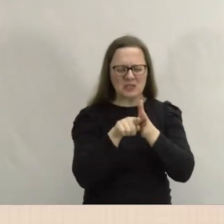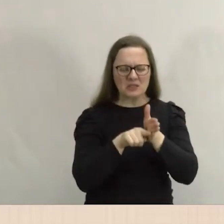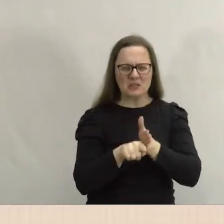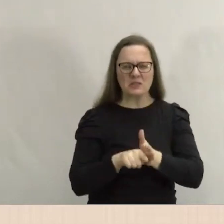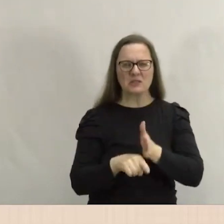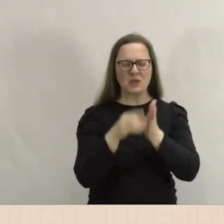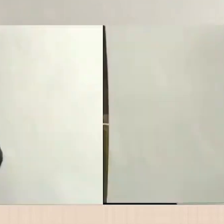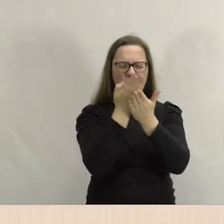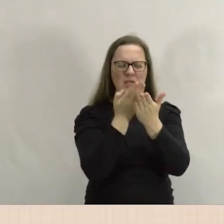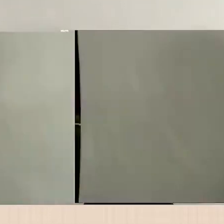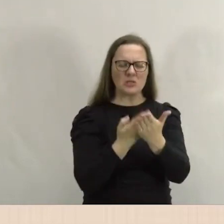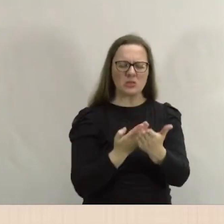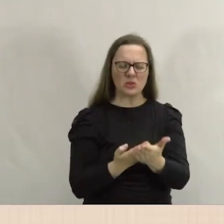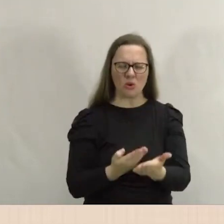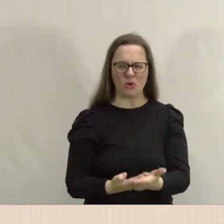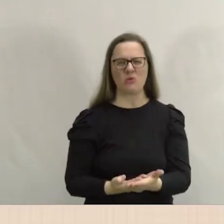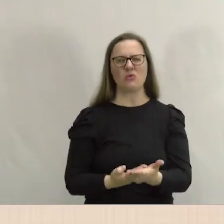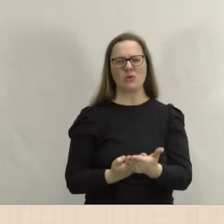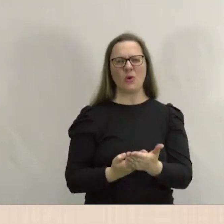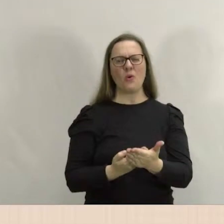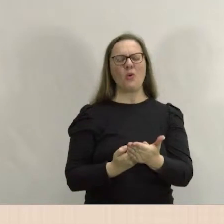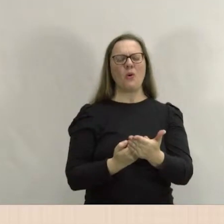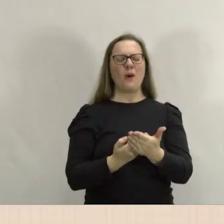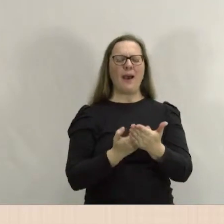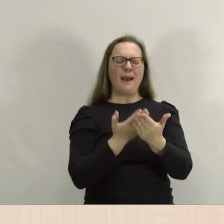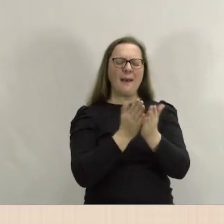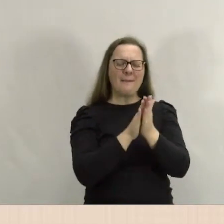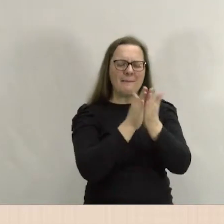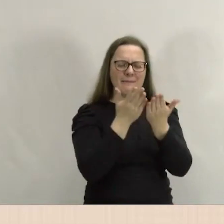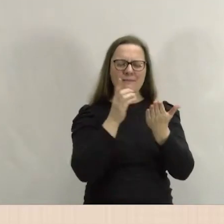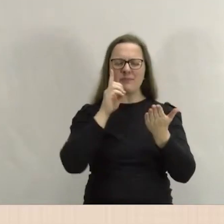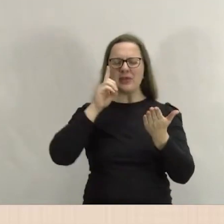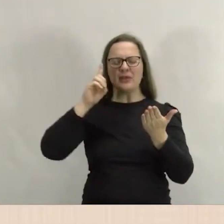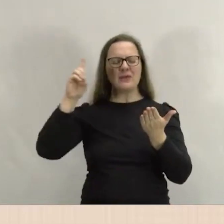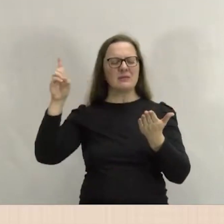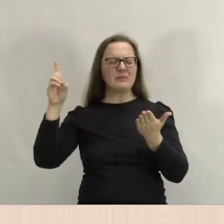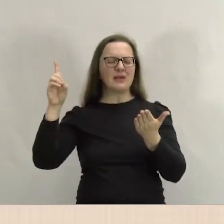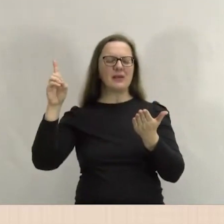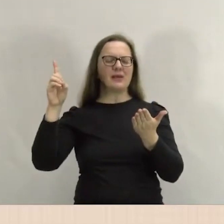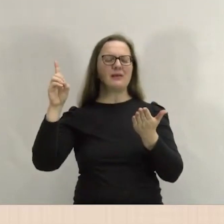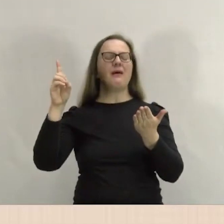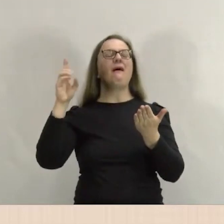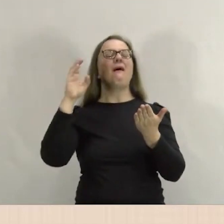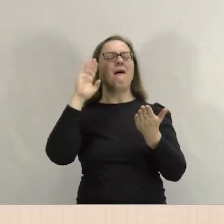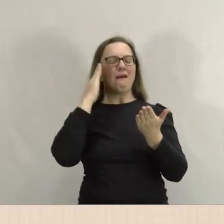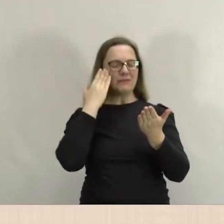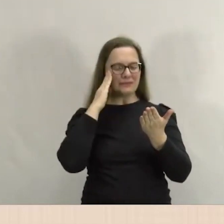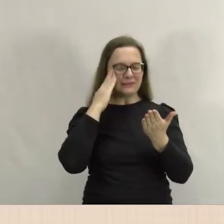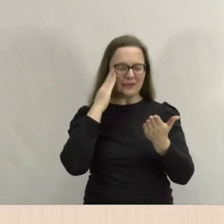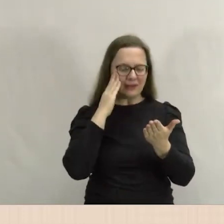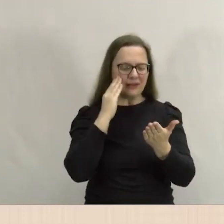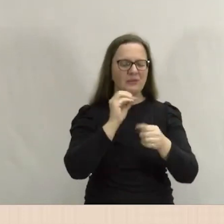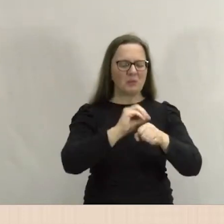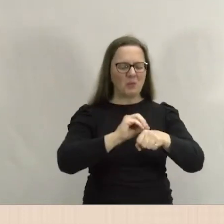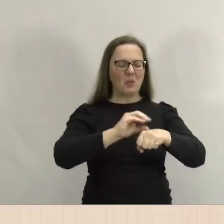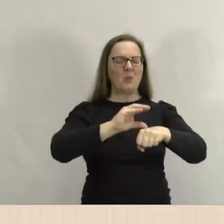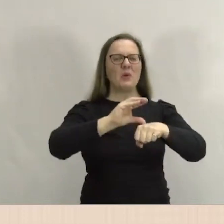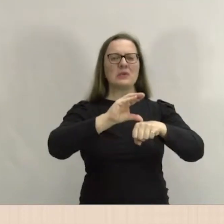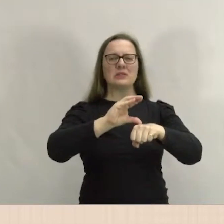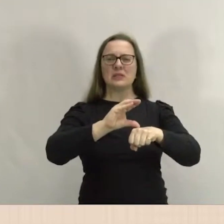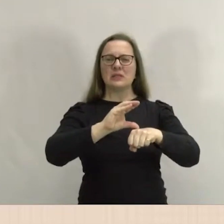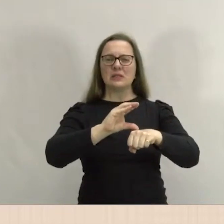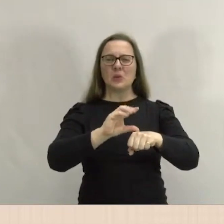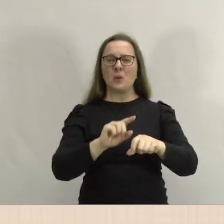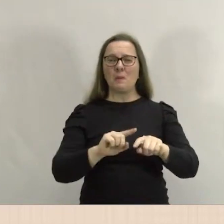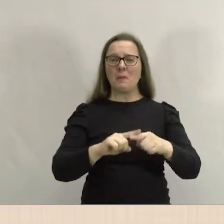Bíblia e ajudar outras pessoas a entender a Bíblia. Eles têm bastante conhecimento bíblico, mas a